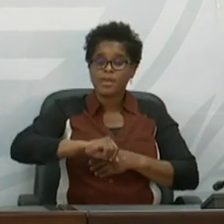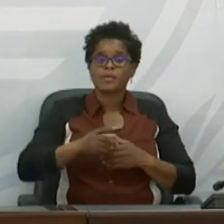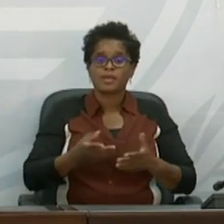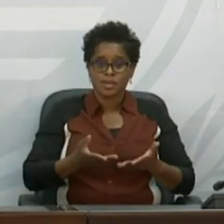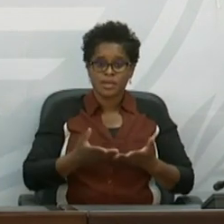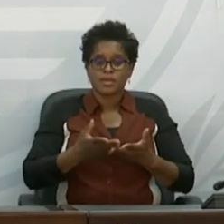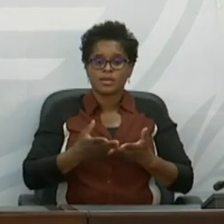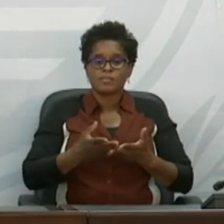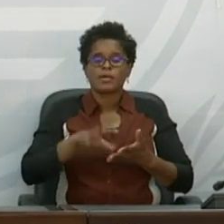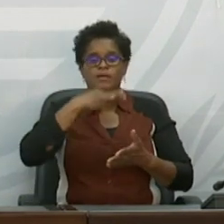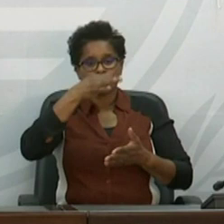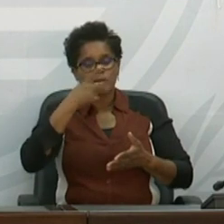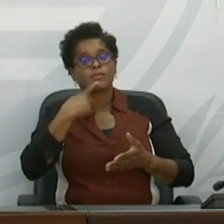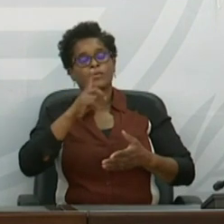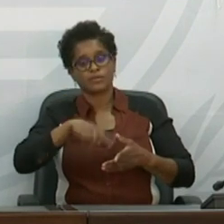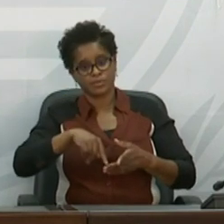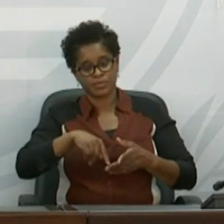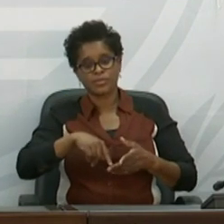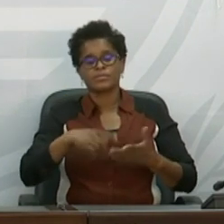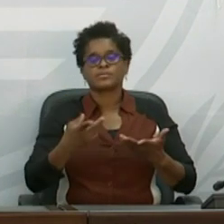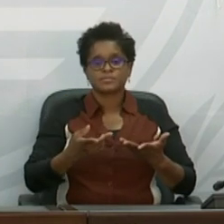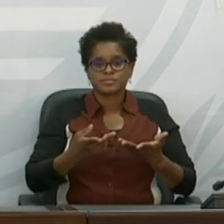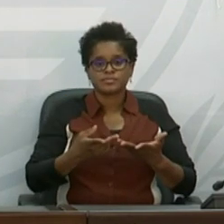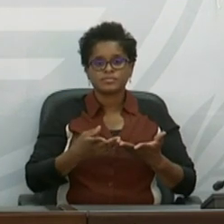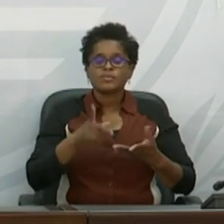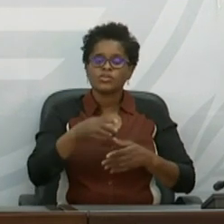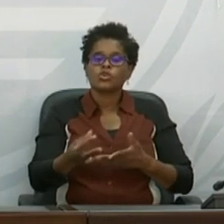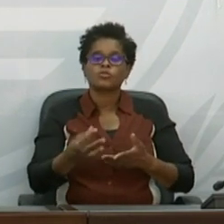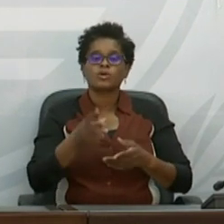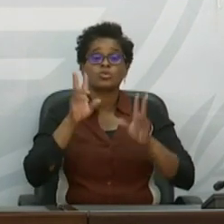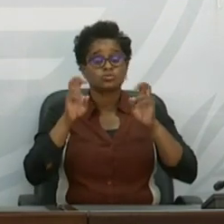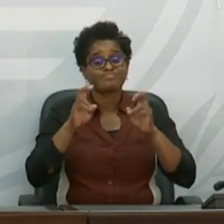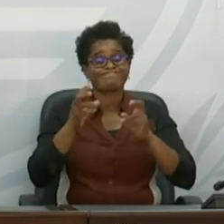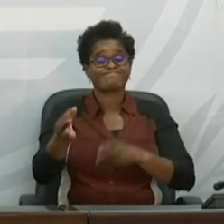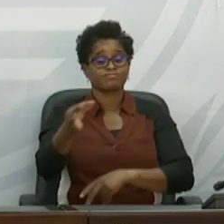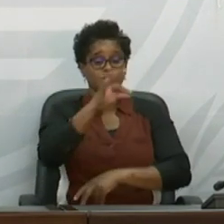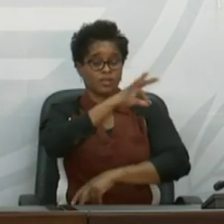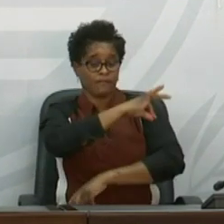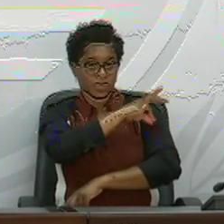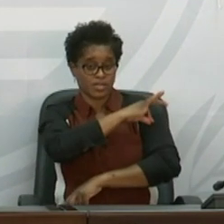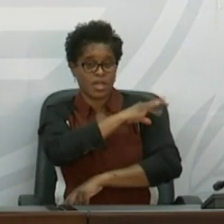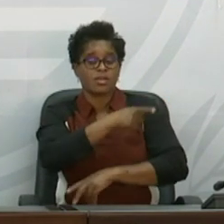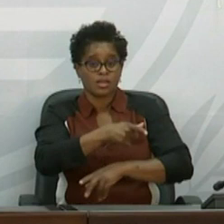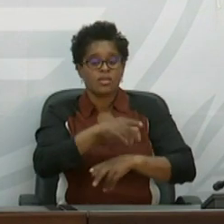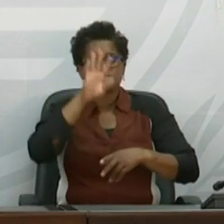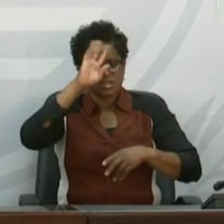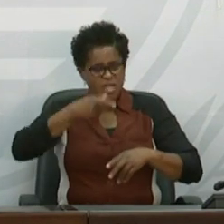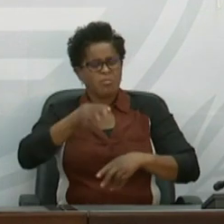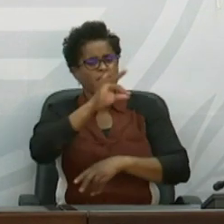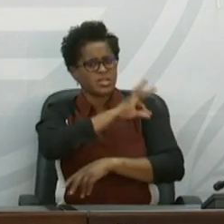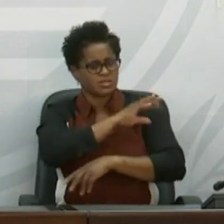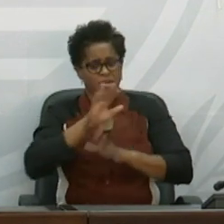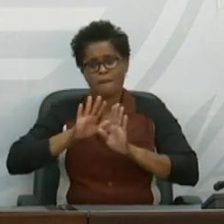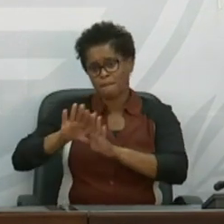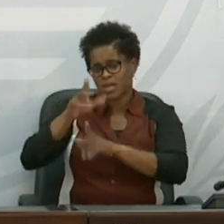para reforçar a questão da vacinação, como sabem, a vacina não impede